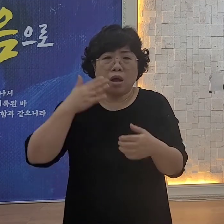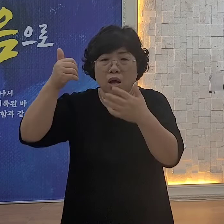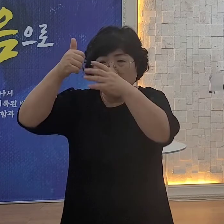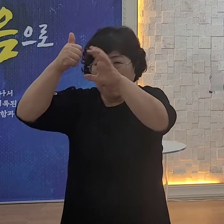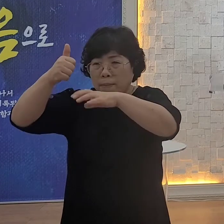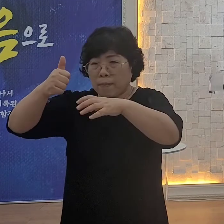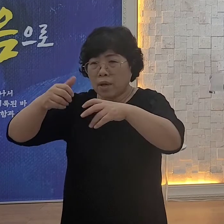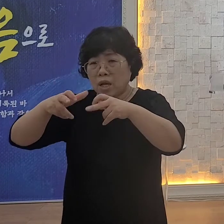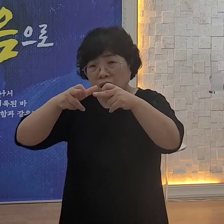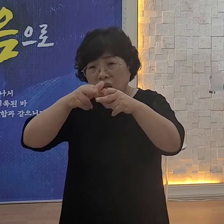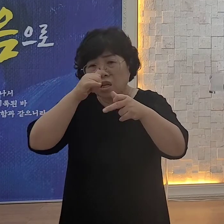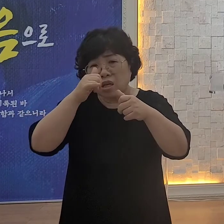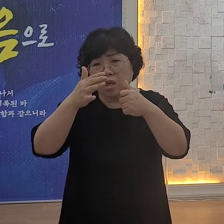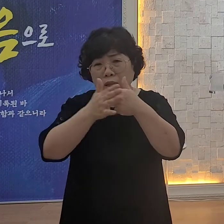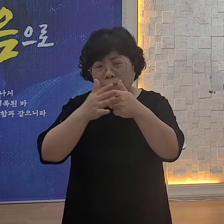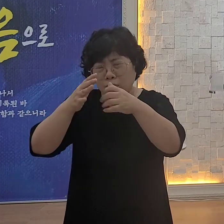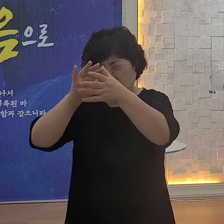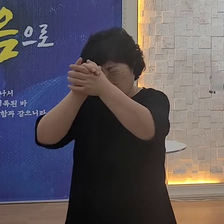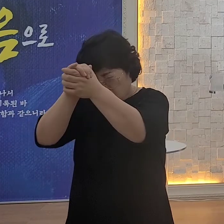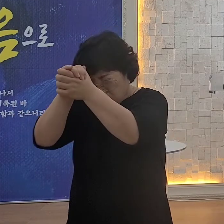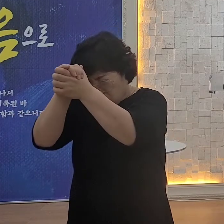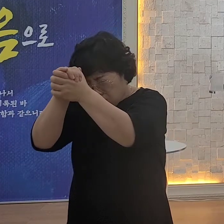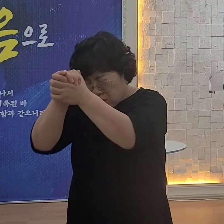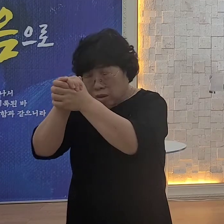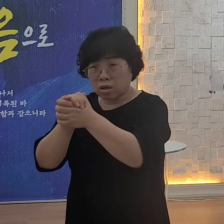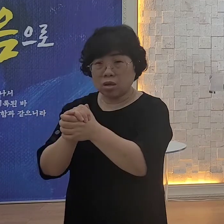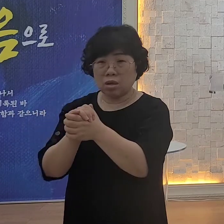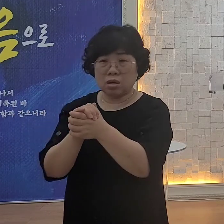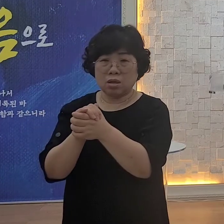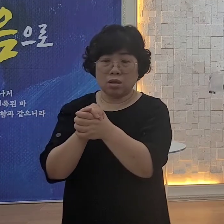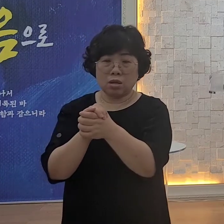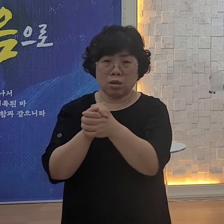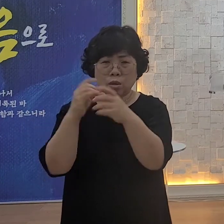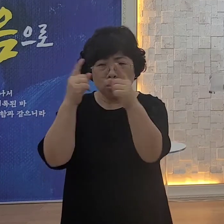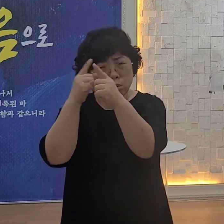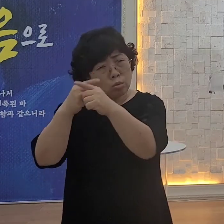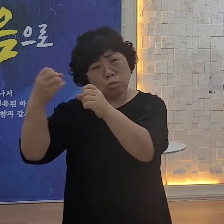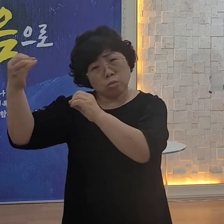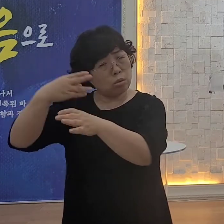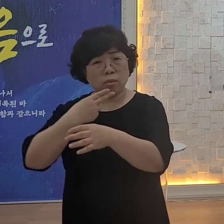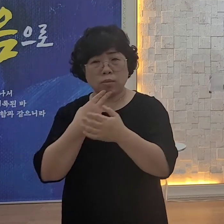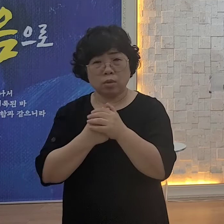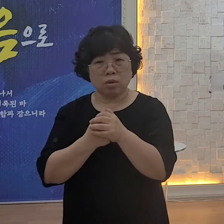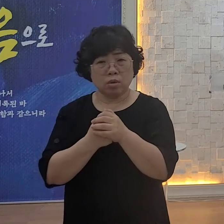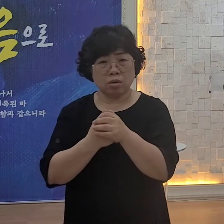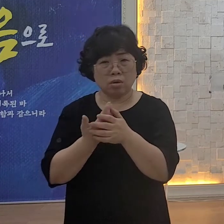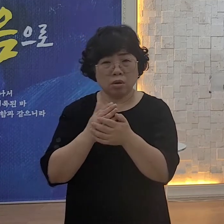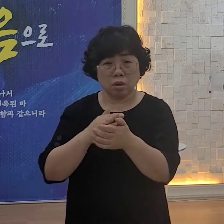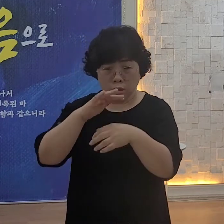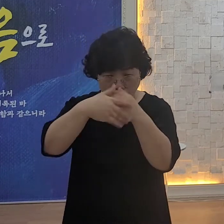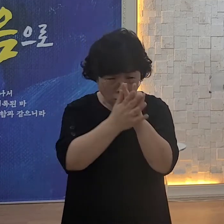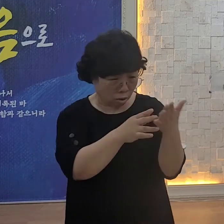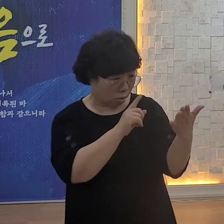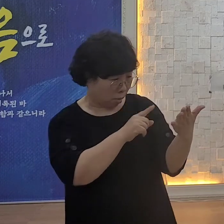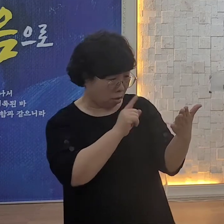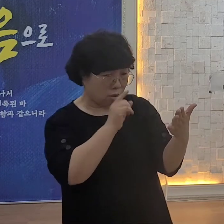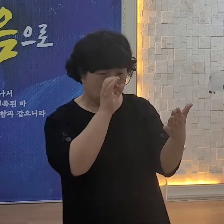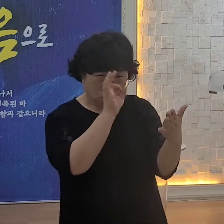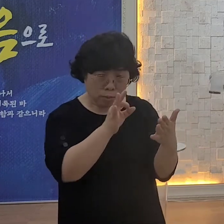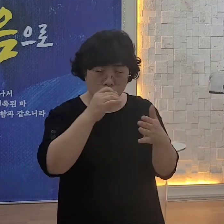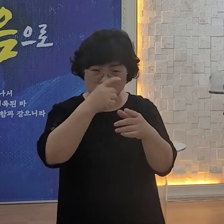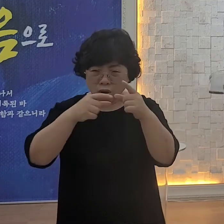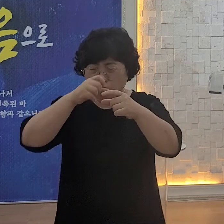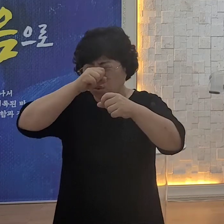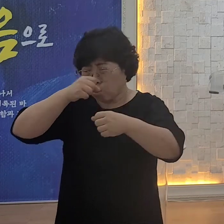근데 하나님 저에게 안 고쳐주시더라고요. 저는 그래서 제가 어릴 때 이 고민을 얼마나 많이 했는지 몰라요. 아니, 성경 말씀은 더 좋은 거